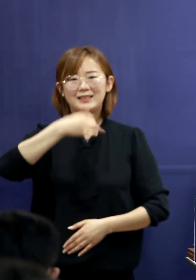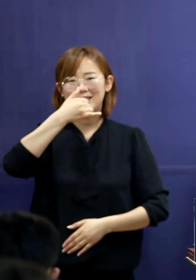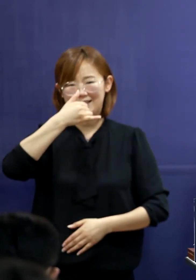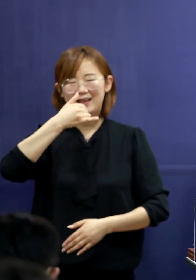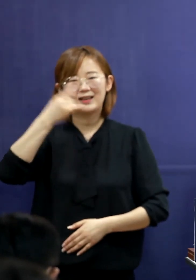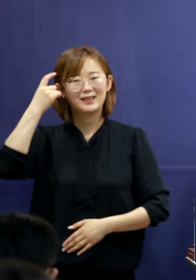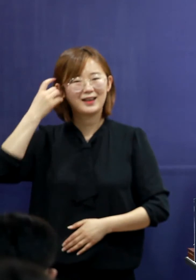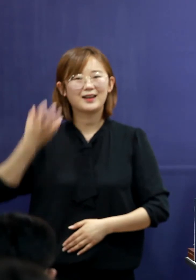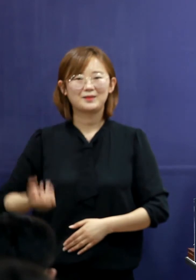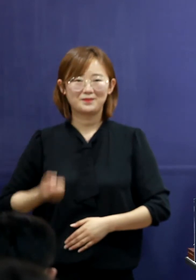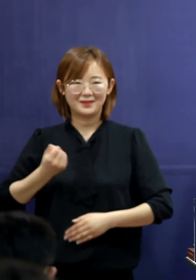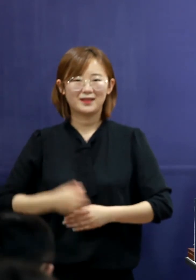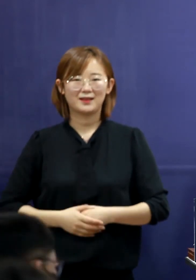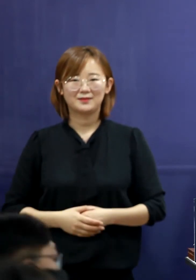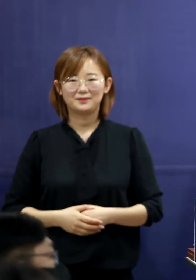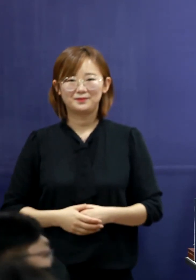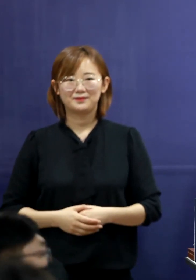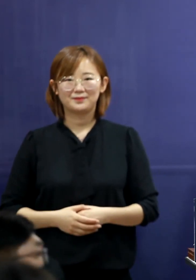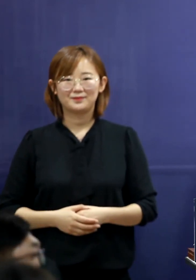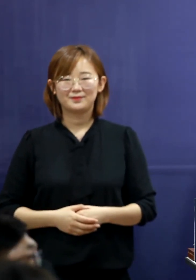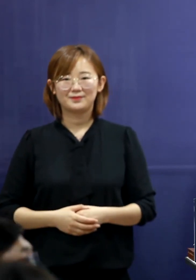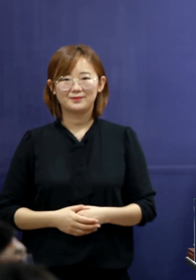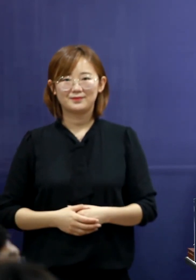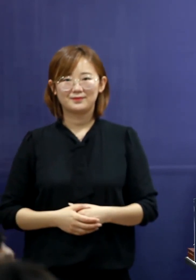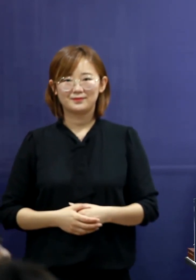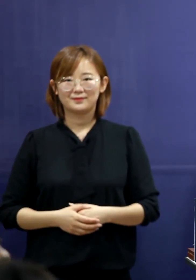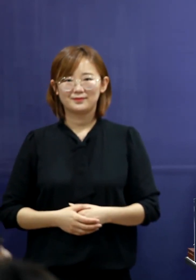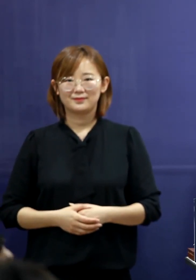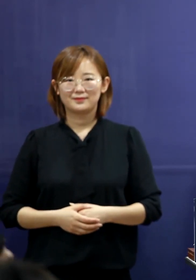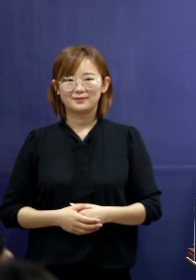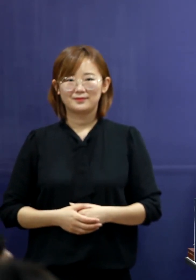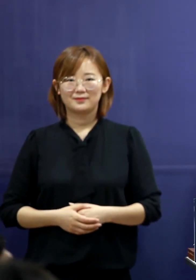있습니다. 그런데 그 부분이 지금 현재 그